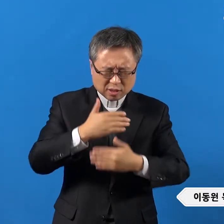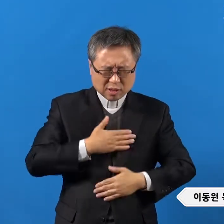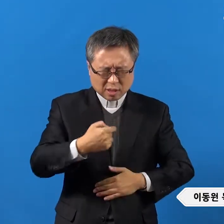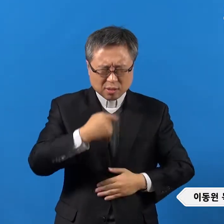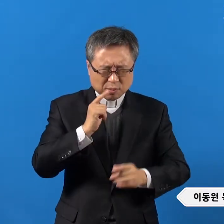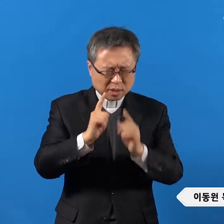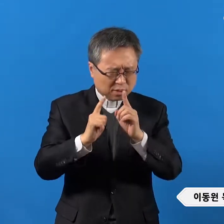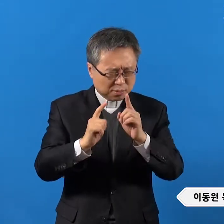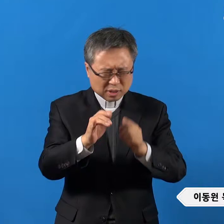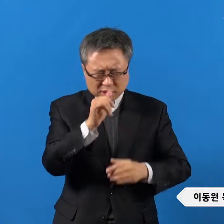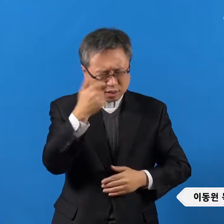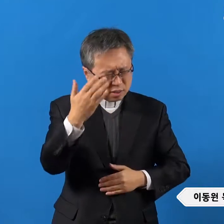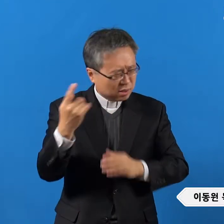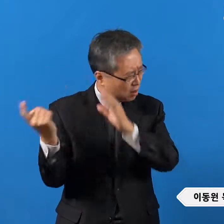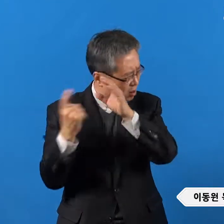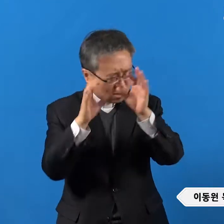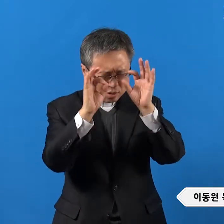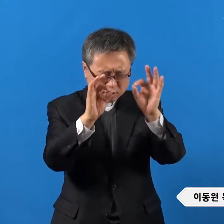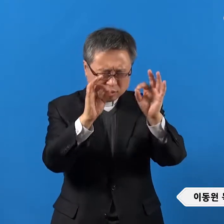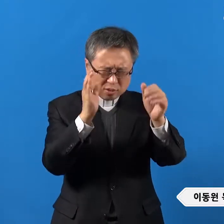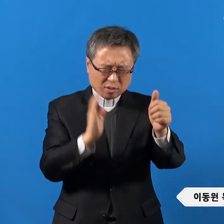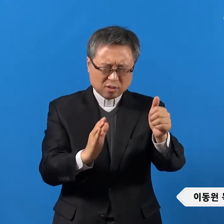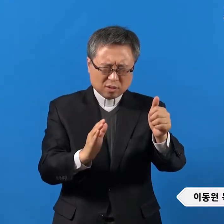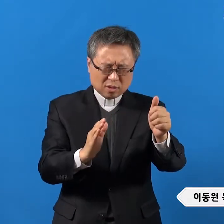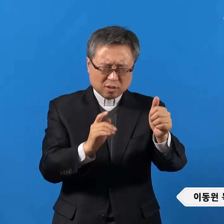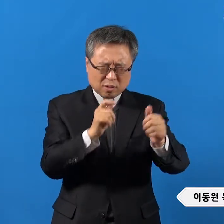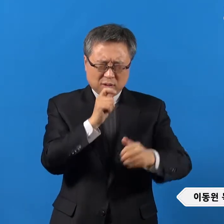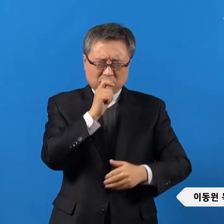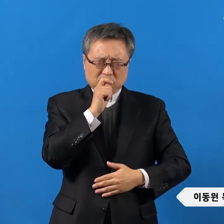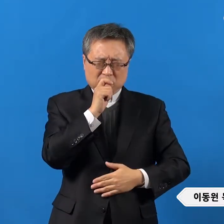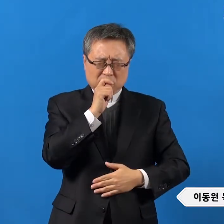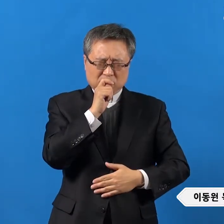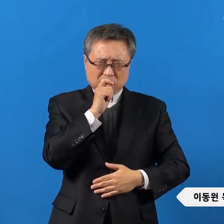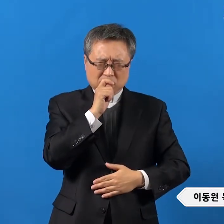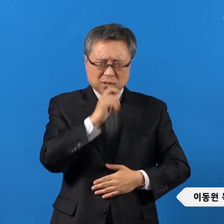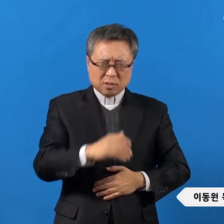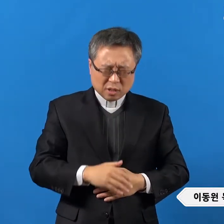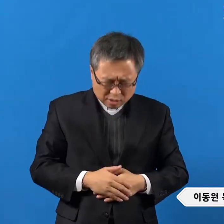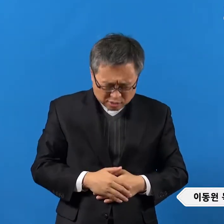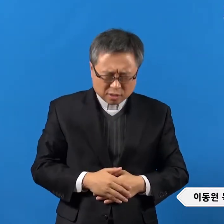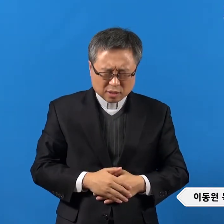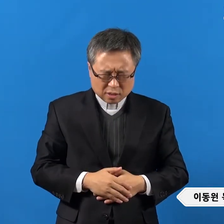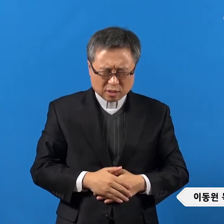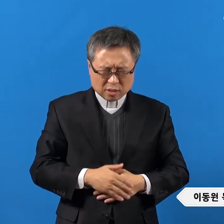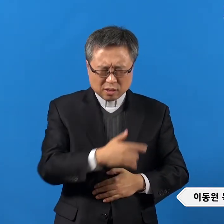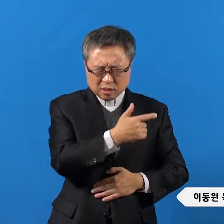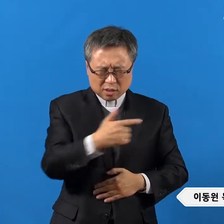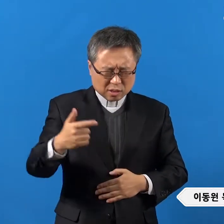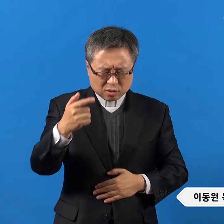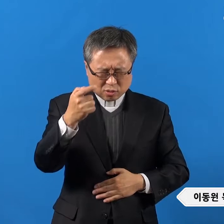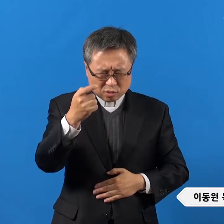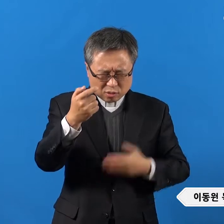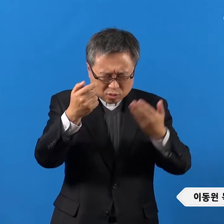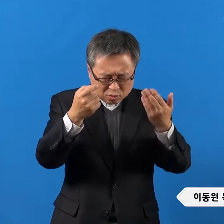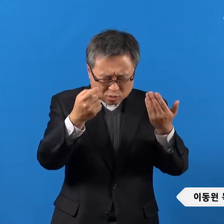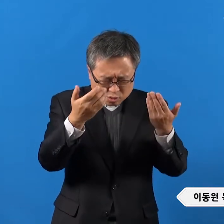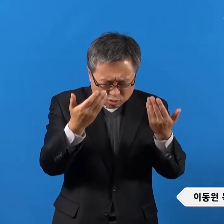있나 들어보십시오. 침묵 속에서. 하지만 지극히 조용한 목소리로 다가와 말씀하시는